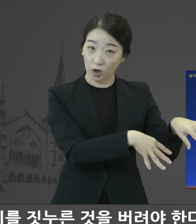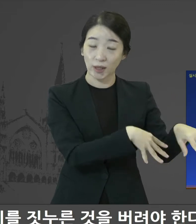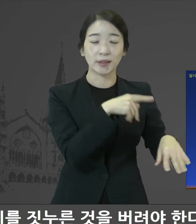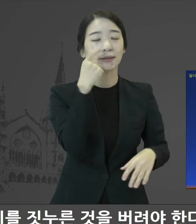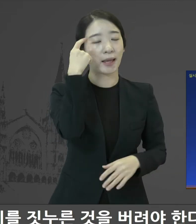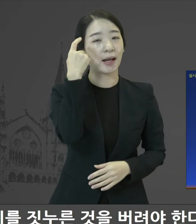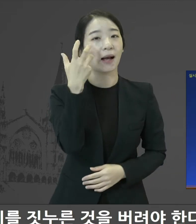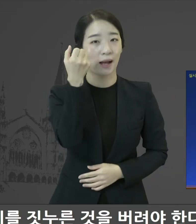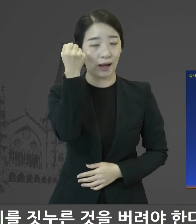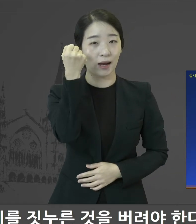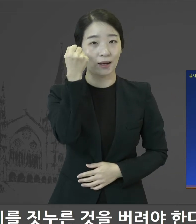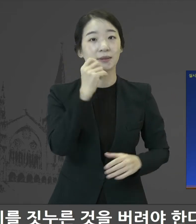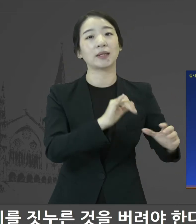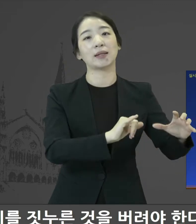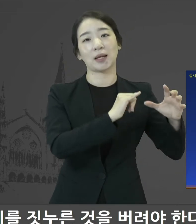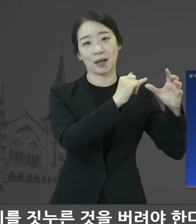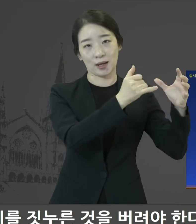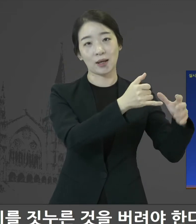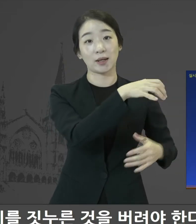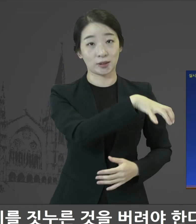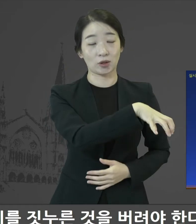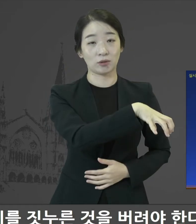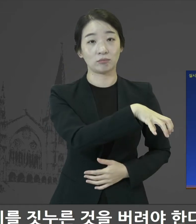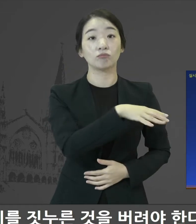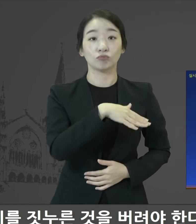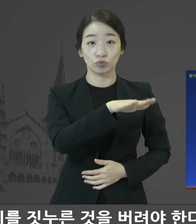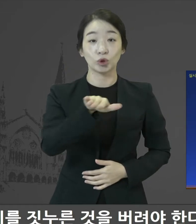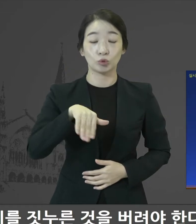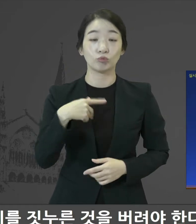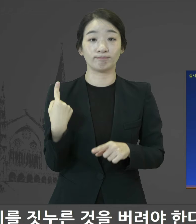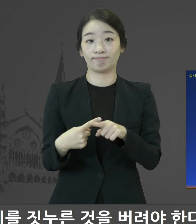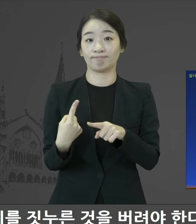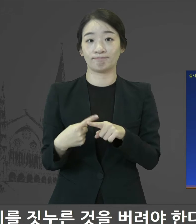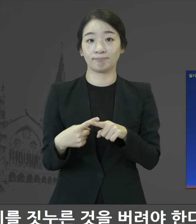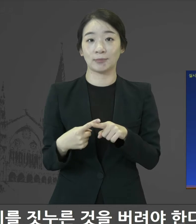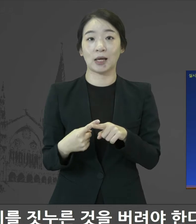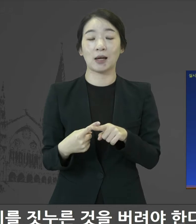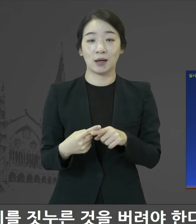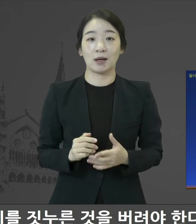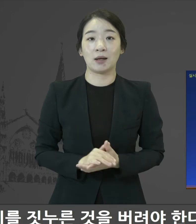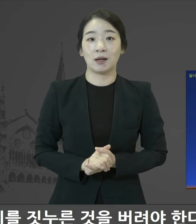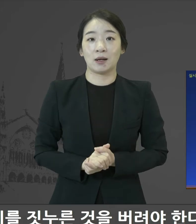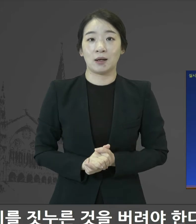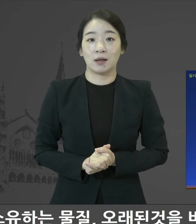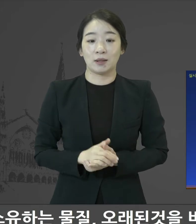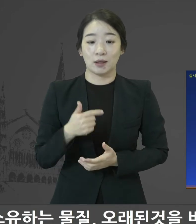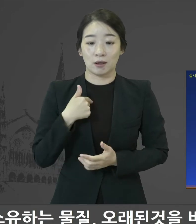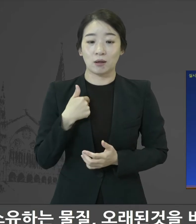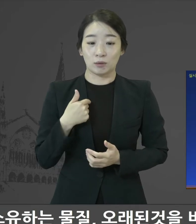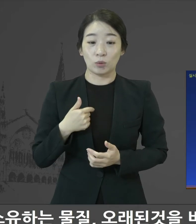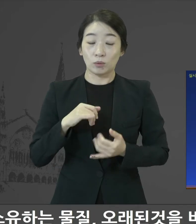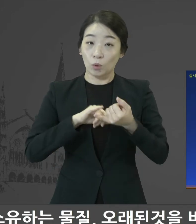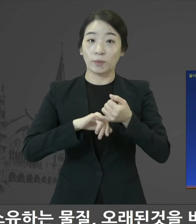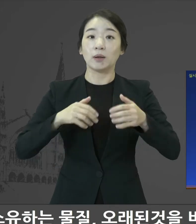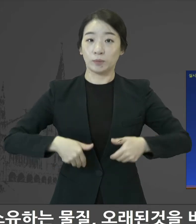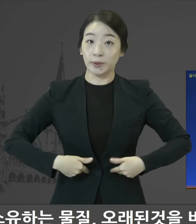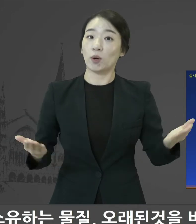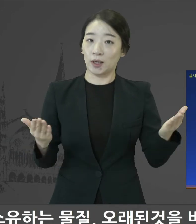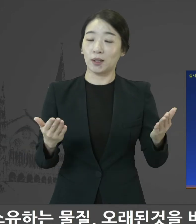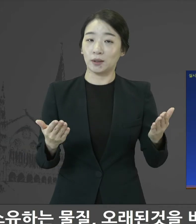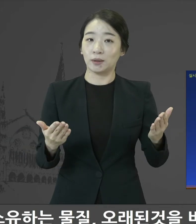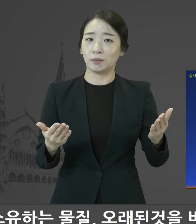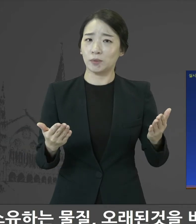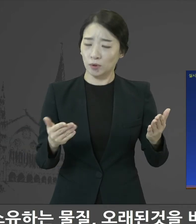할 수도 있겠습니다. 물론 우리도 그런 생각할 수 있죠. 다 필요한 버림입니다.